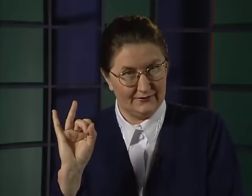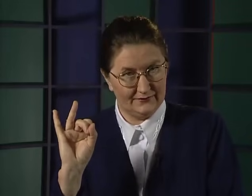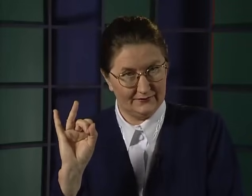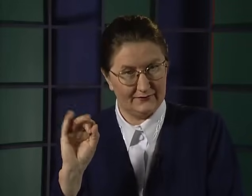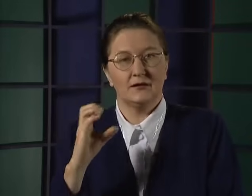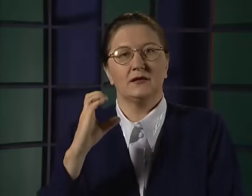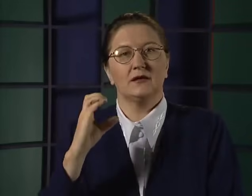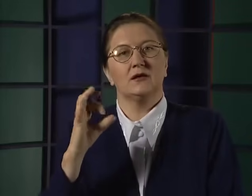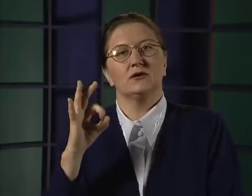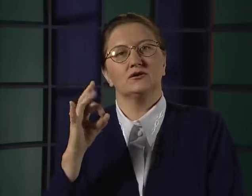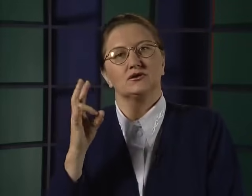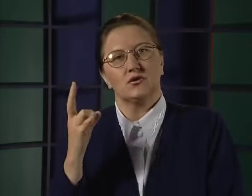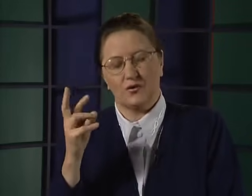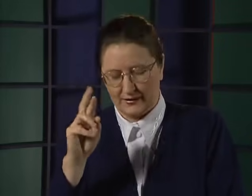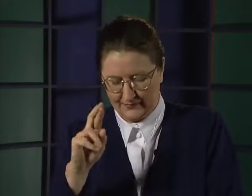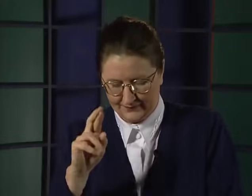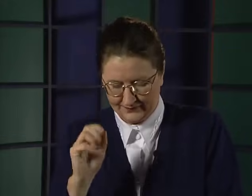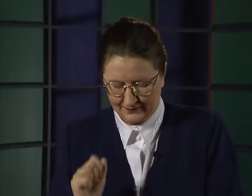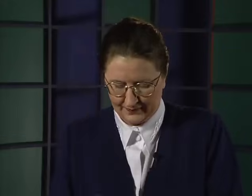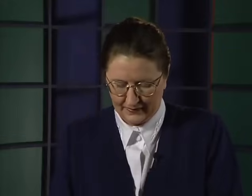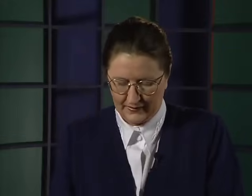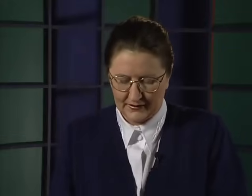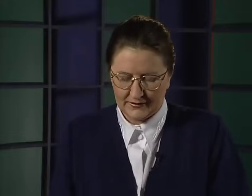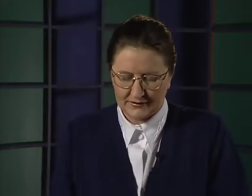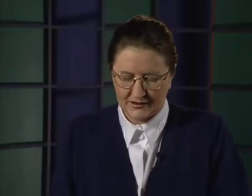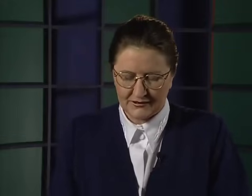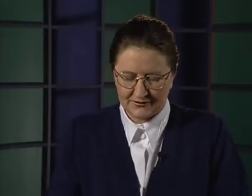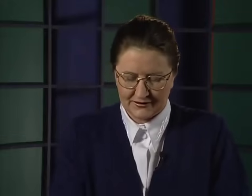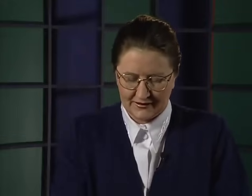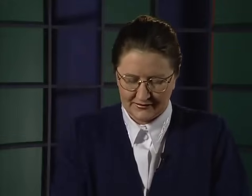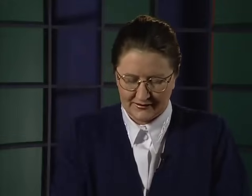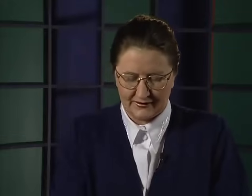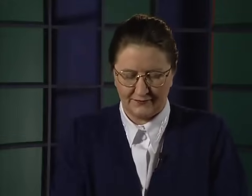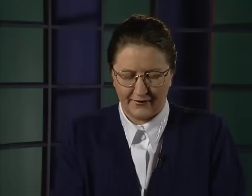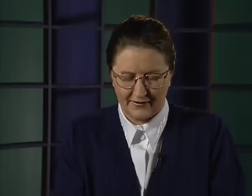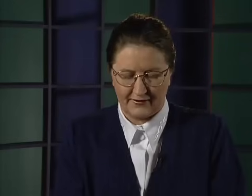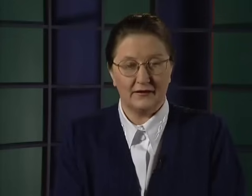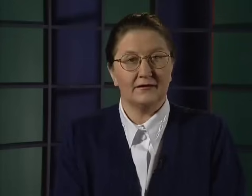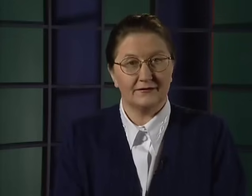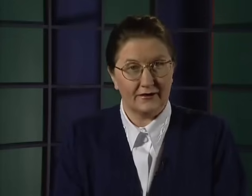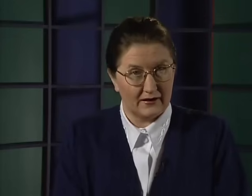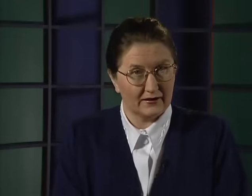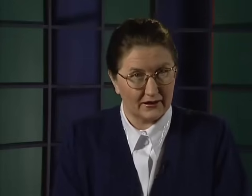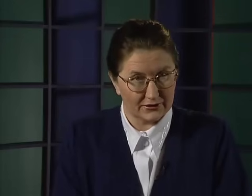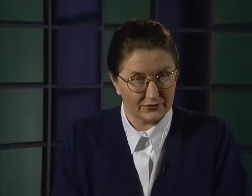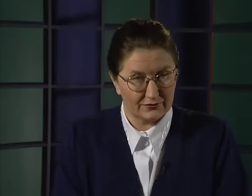И. Соня. Скажите, пожалуйста, дактильно. Ваня. На кашу.